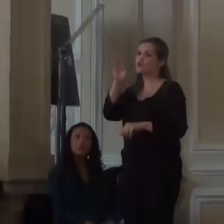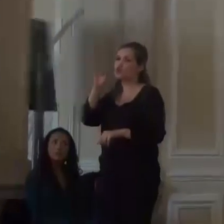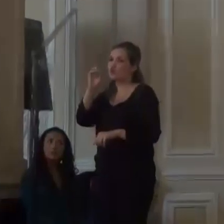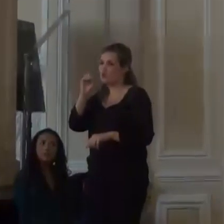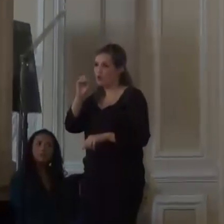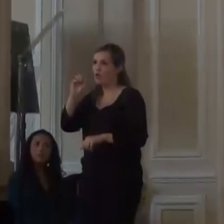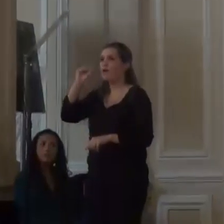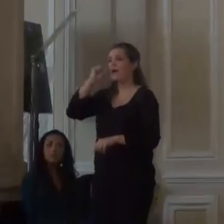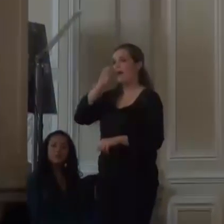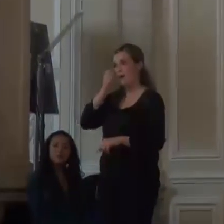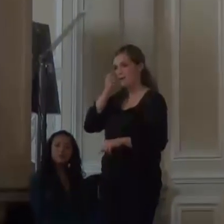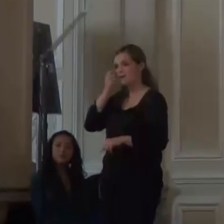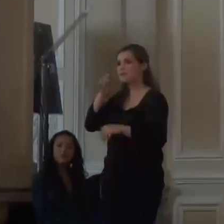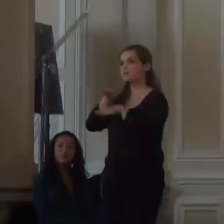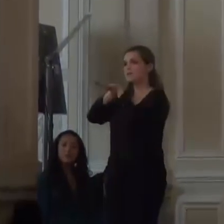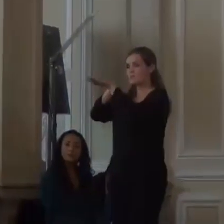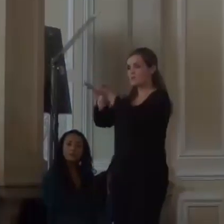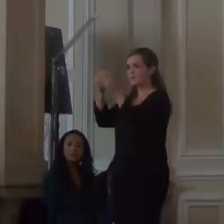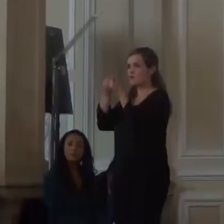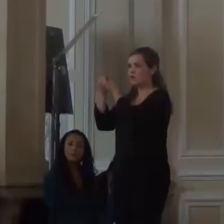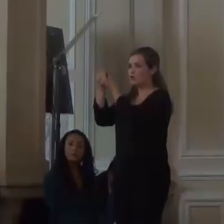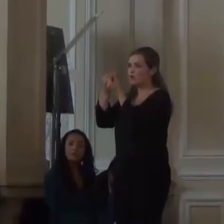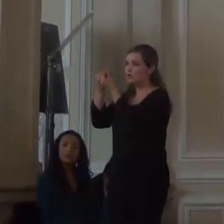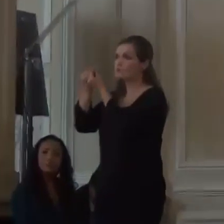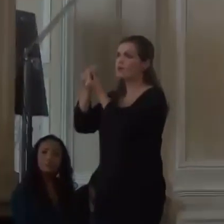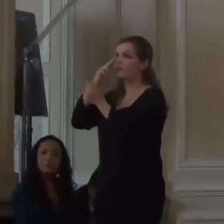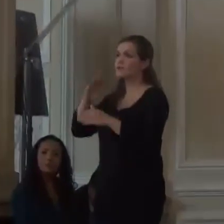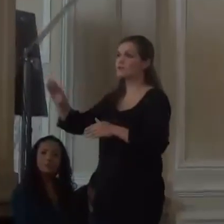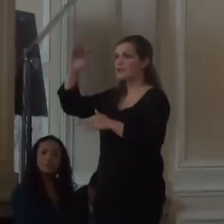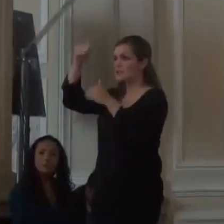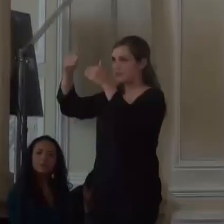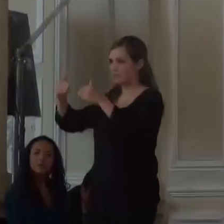Henry Mejía, representante del Consejo Nacional de Discapacidad,